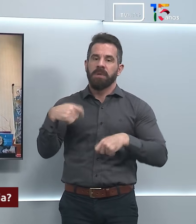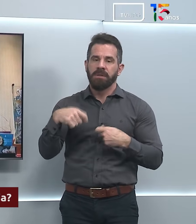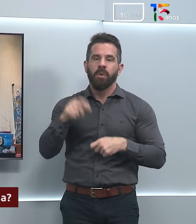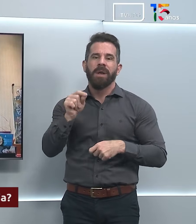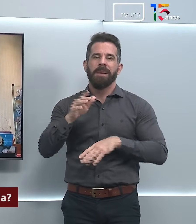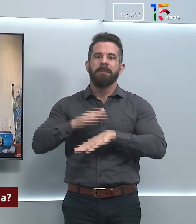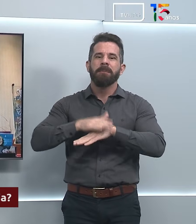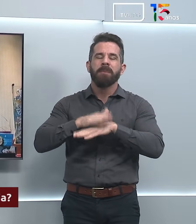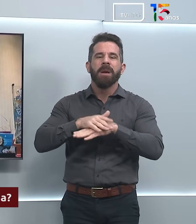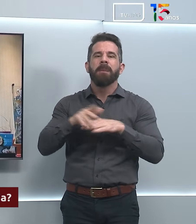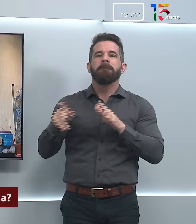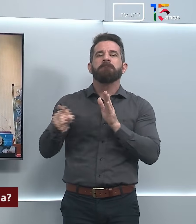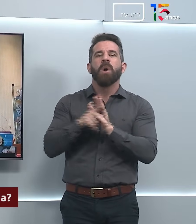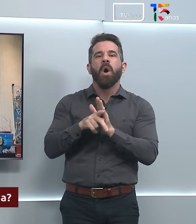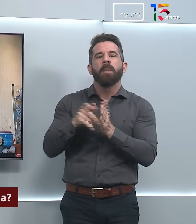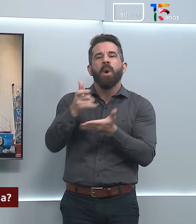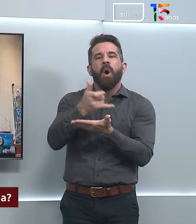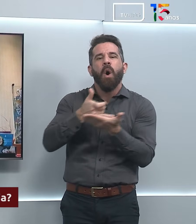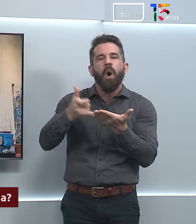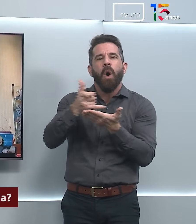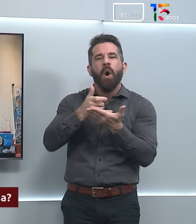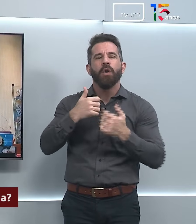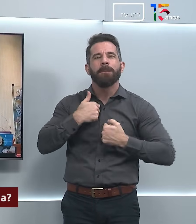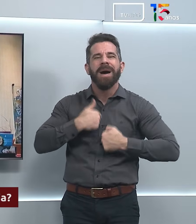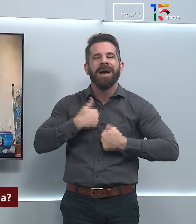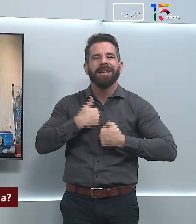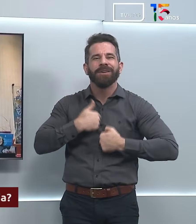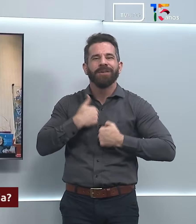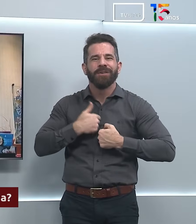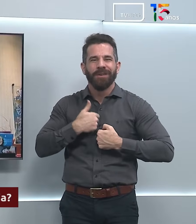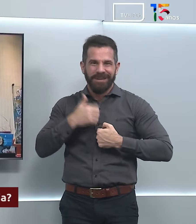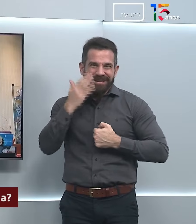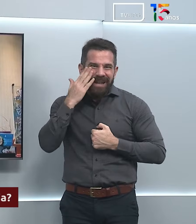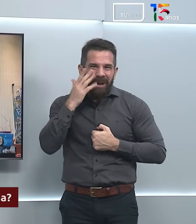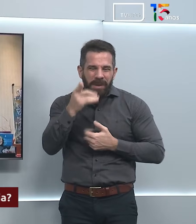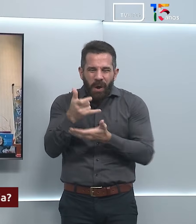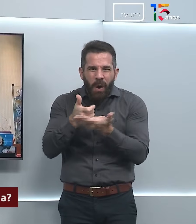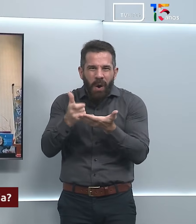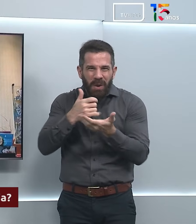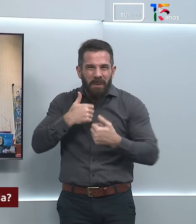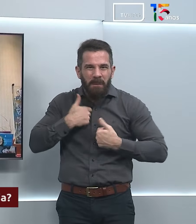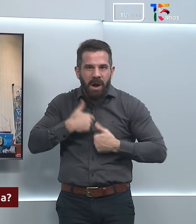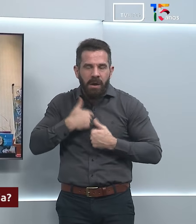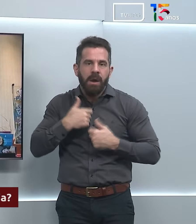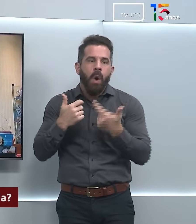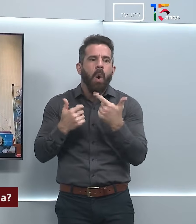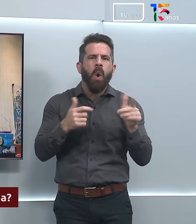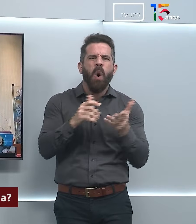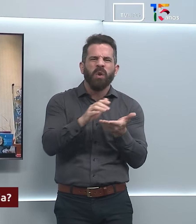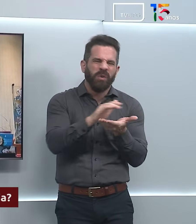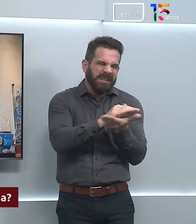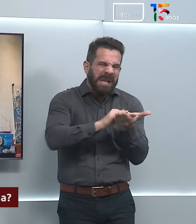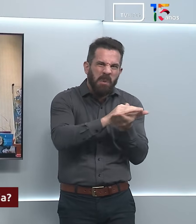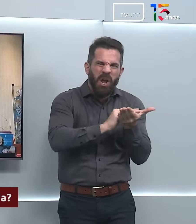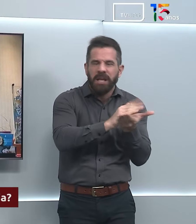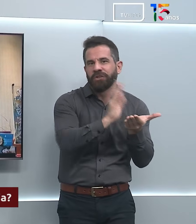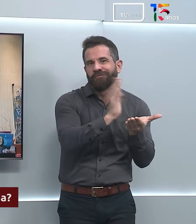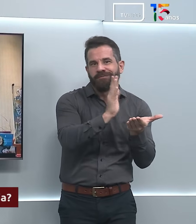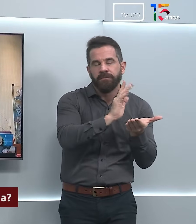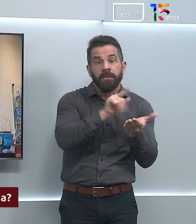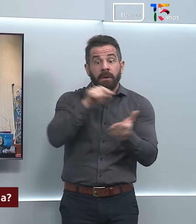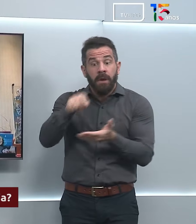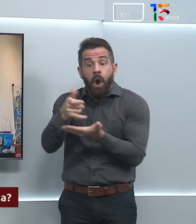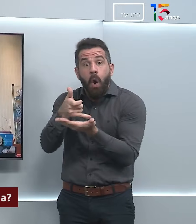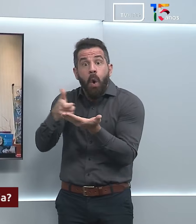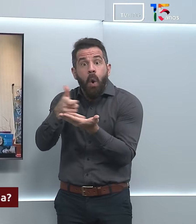banho, substituindo o sabonete para quem tem pele extremamente seca. Então, os óleos de banho são alternativas